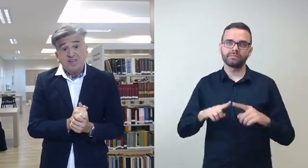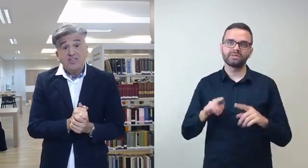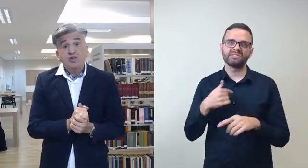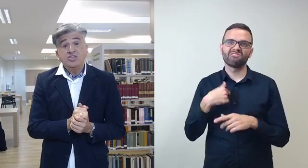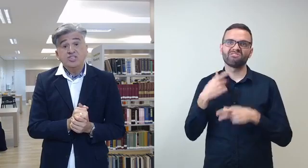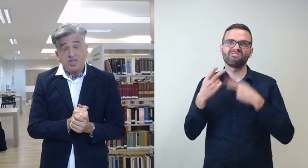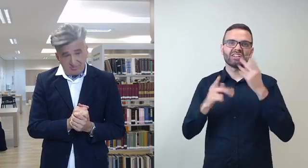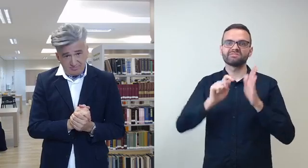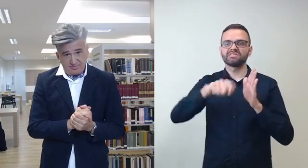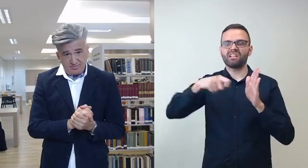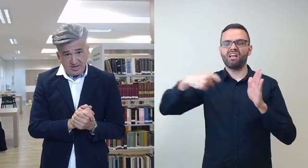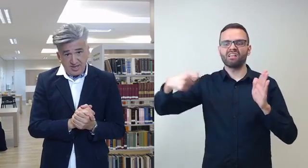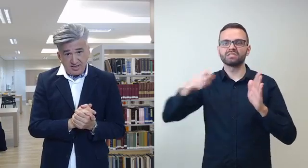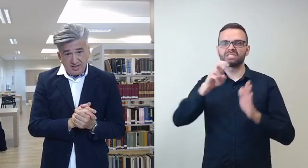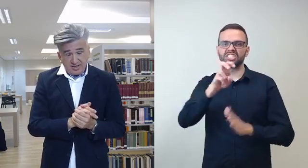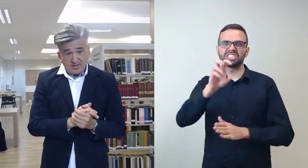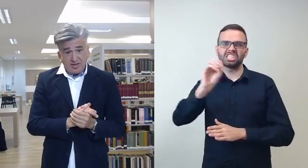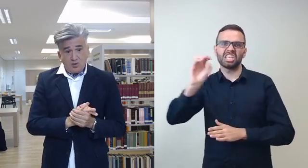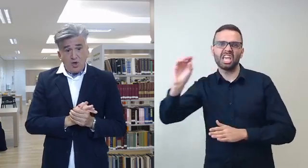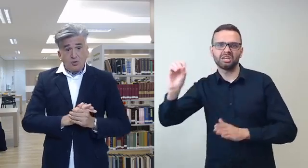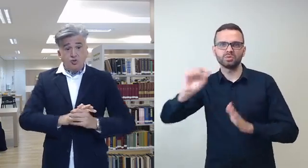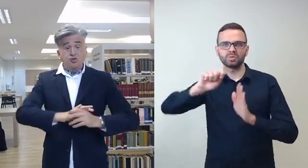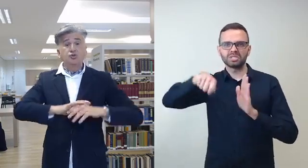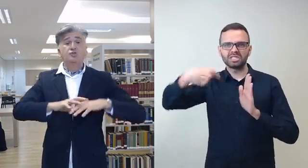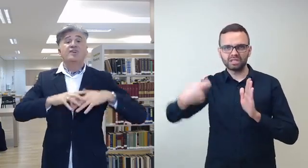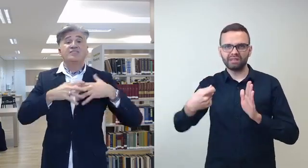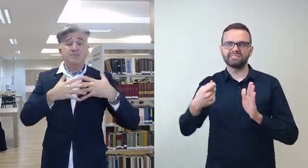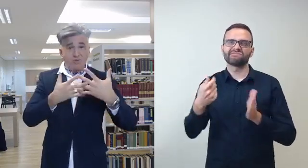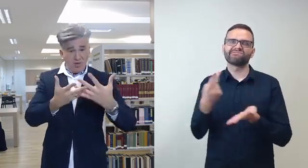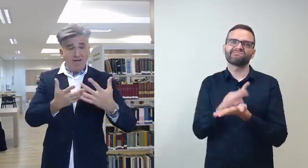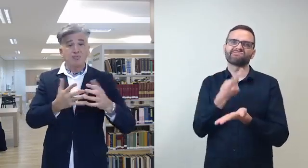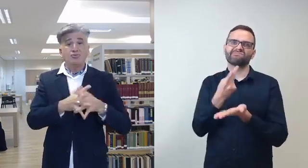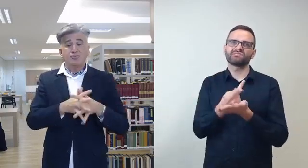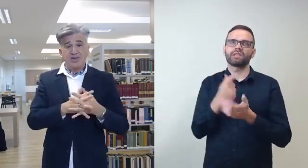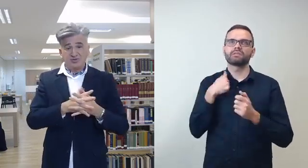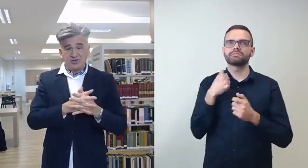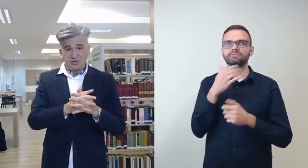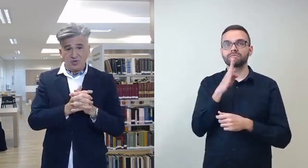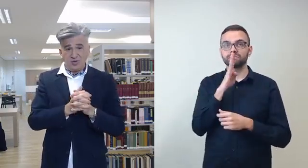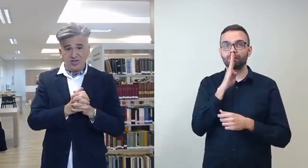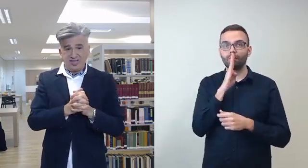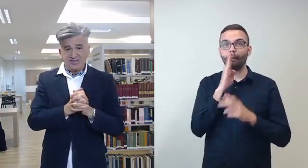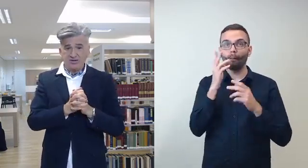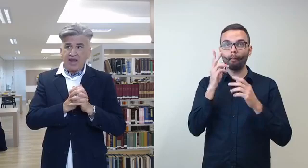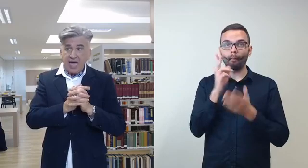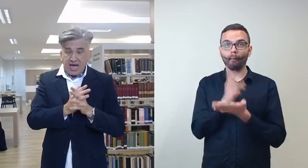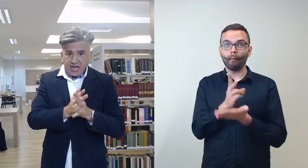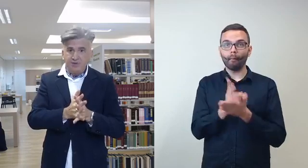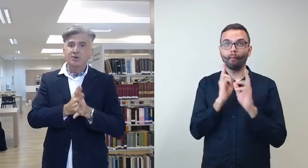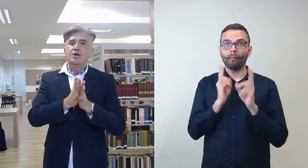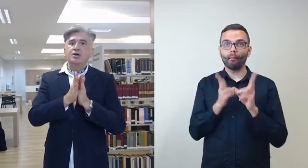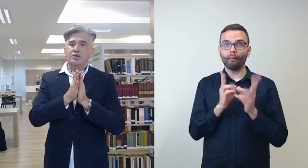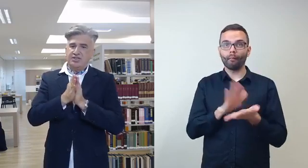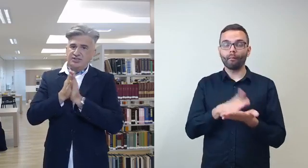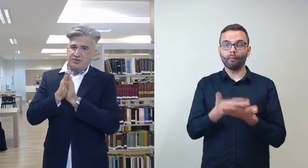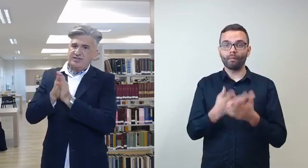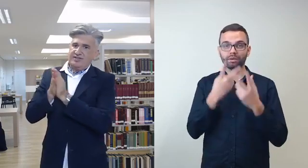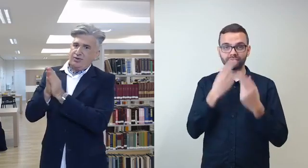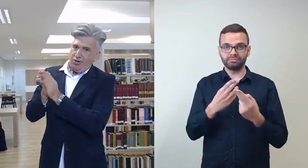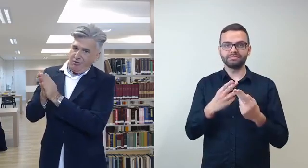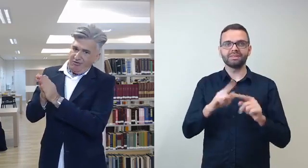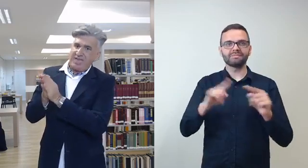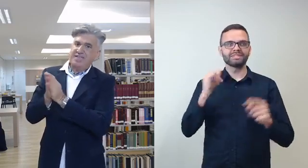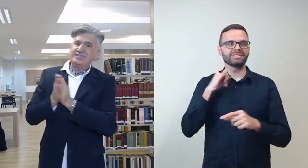cara de rodilha, né? Então, o surdo vai se empolgar muito mais com a sua comunicação. Claro, quando a